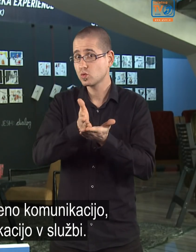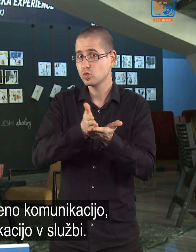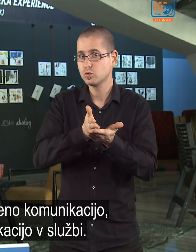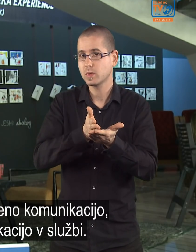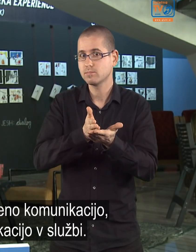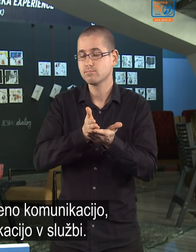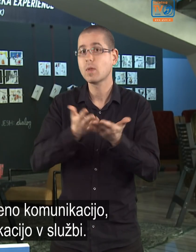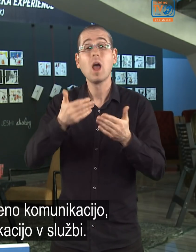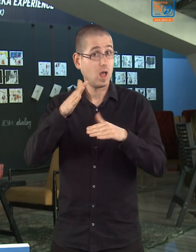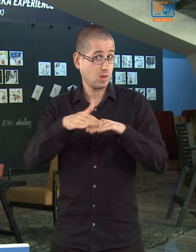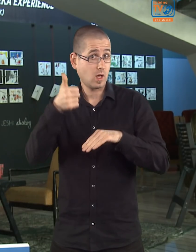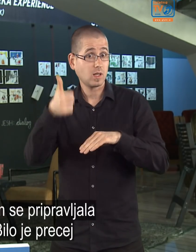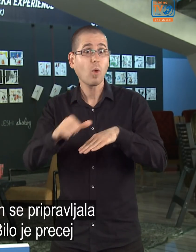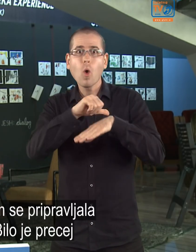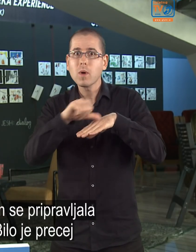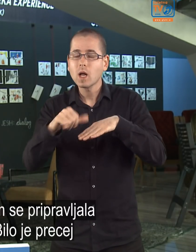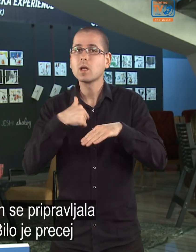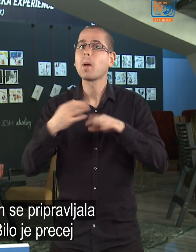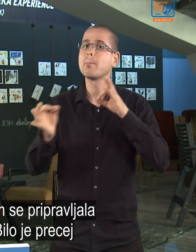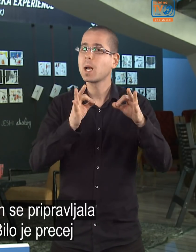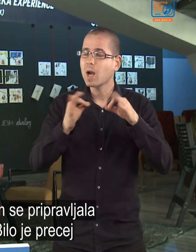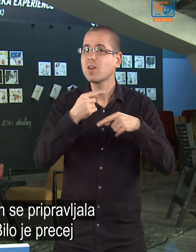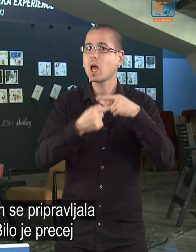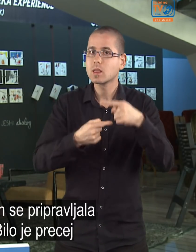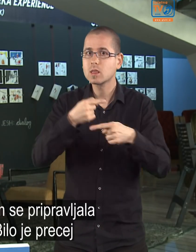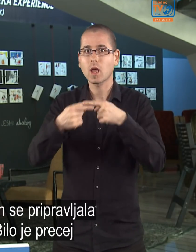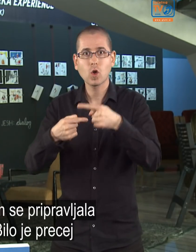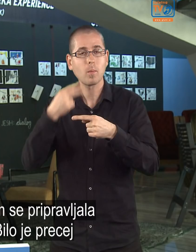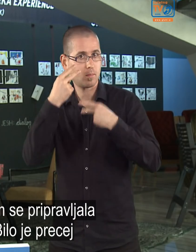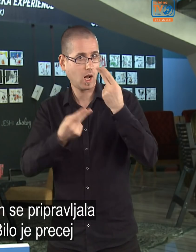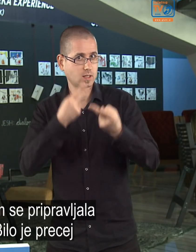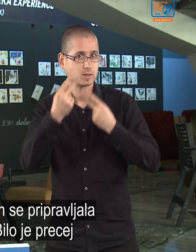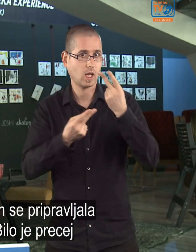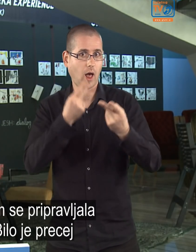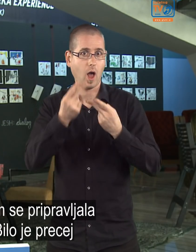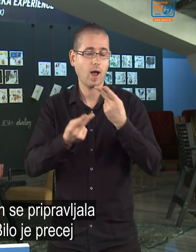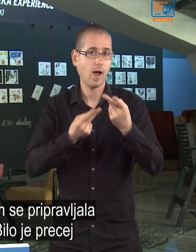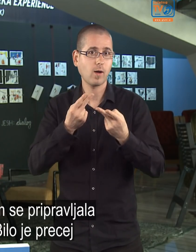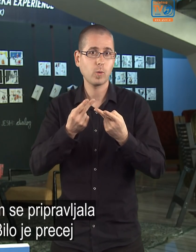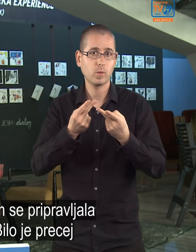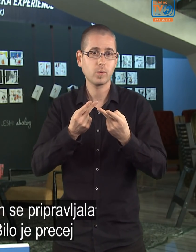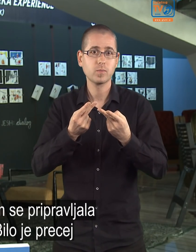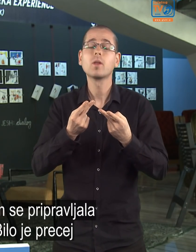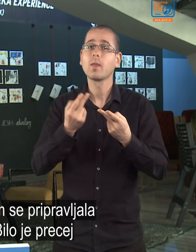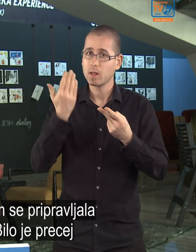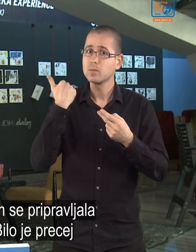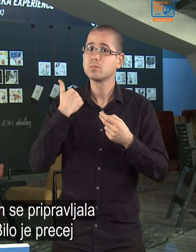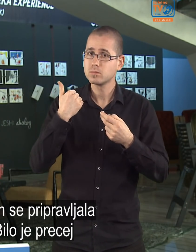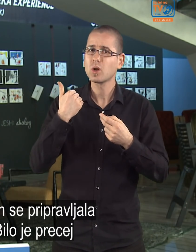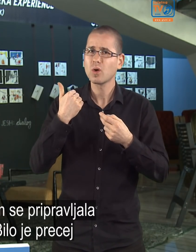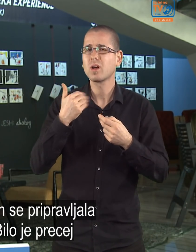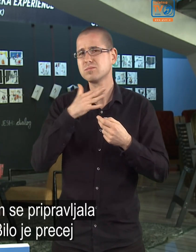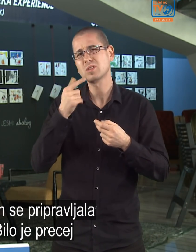samo operacijo se pač pripravljala tekom preiskav, ne. Bilo je pač, bom rekla, dosti